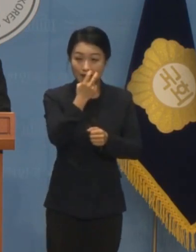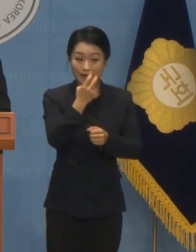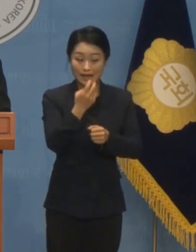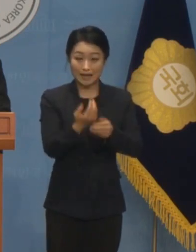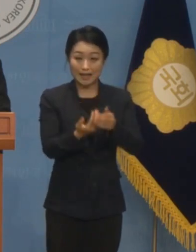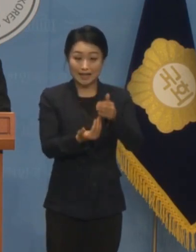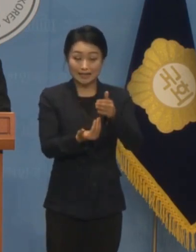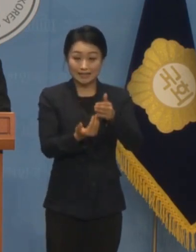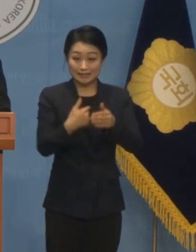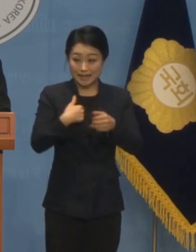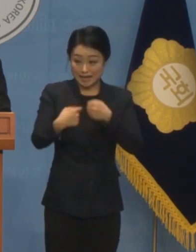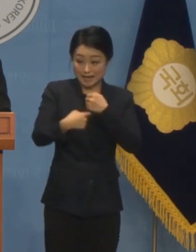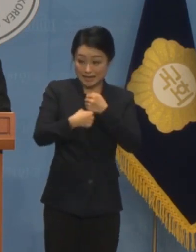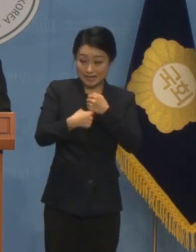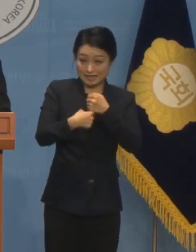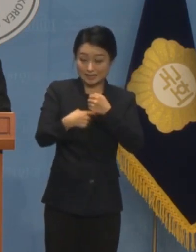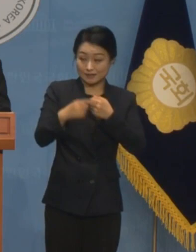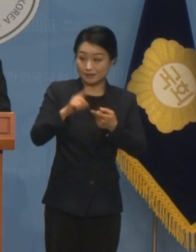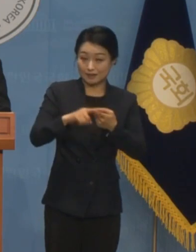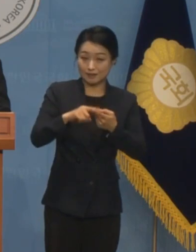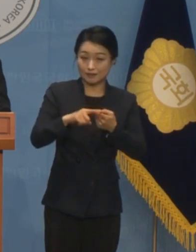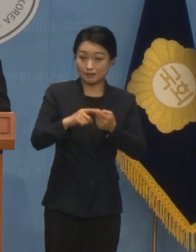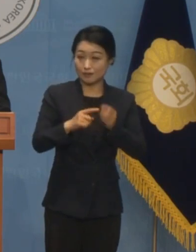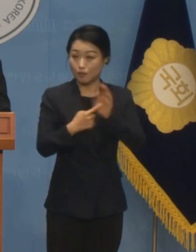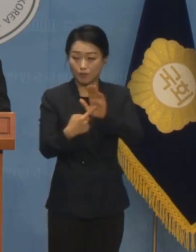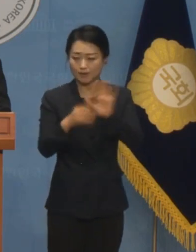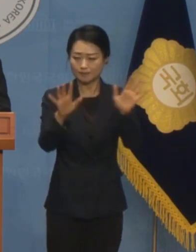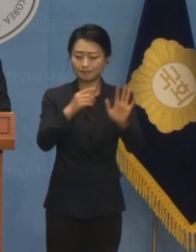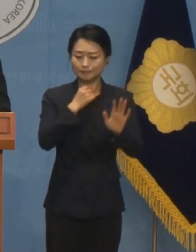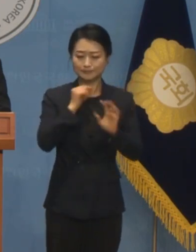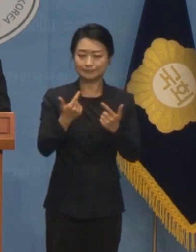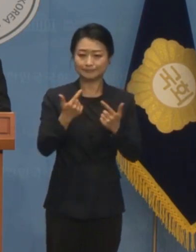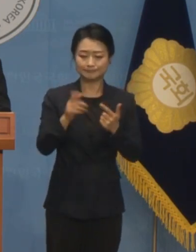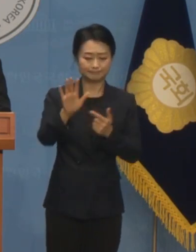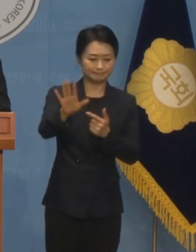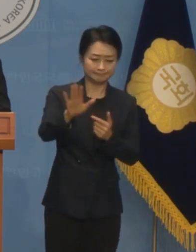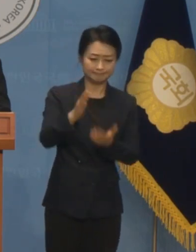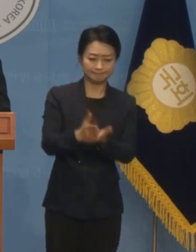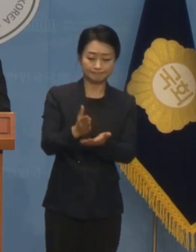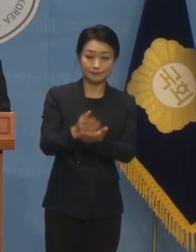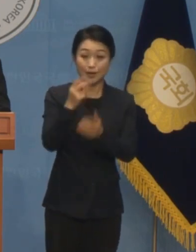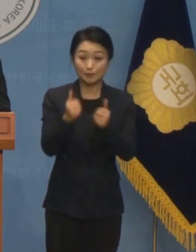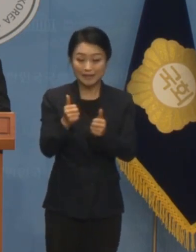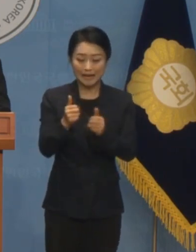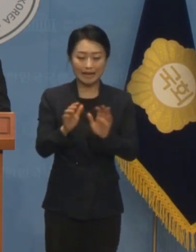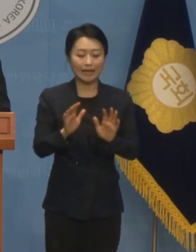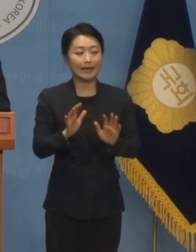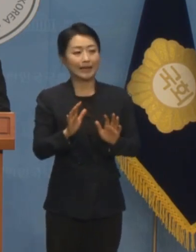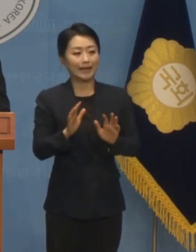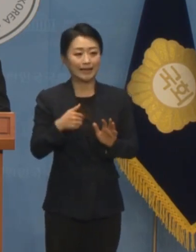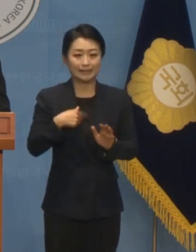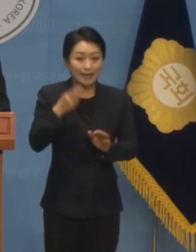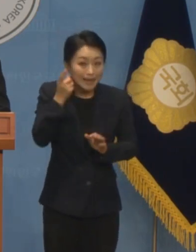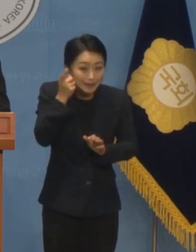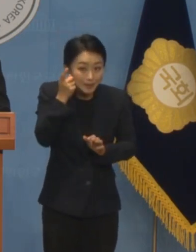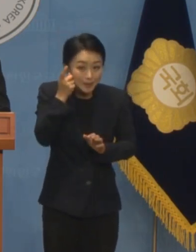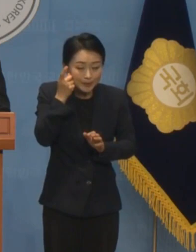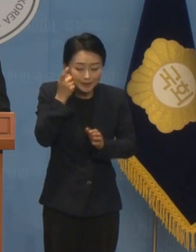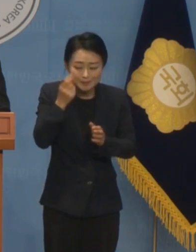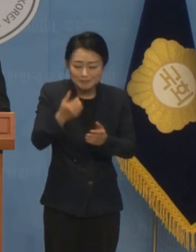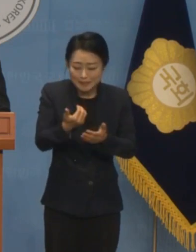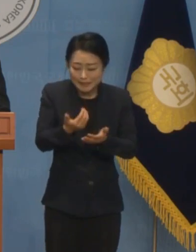노출되면 조사를 계속 받기가 어렵다라고 했고 검사들은 조사 전 휴대전화까지 제출했다고 합니다.